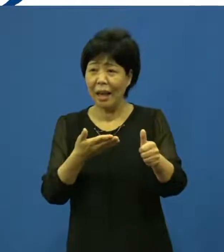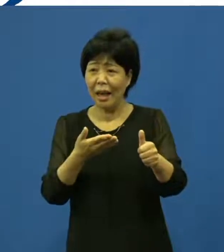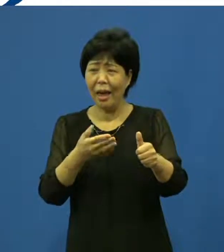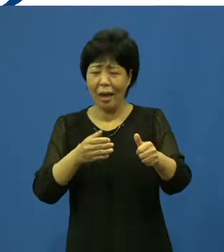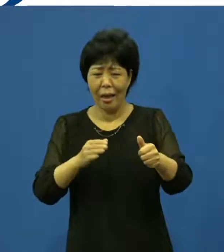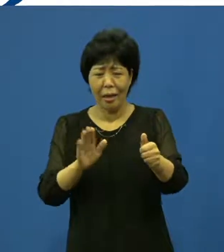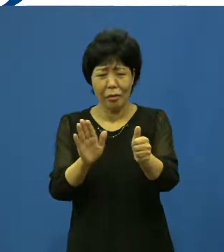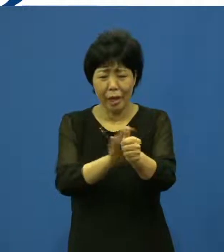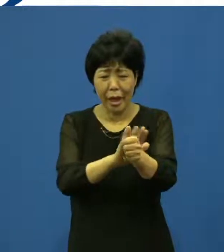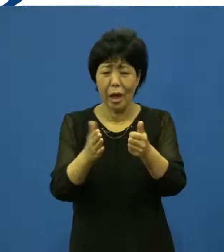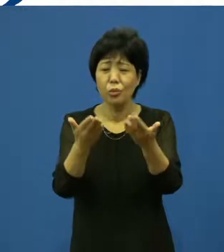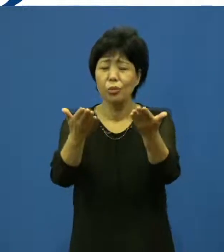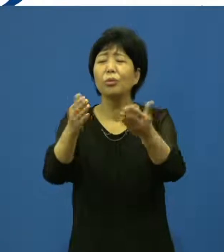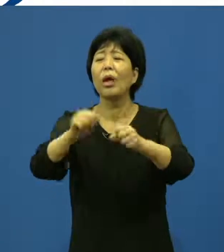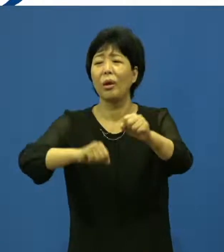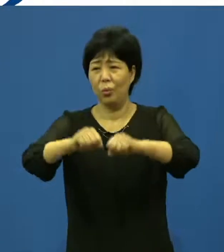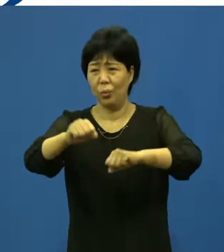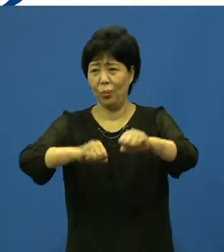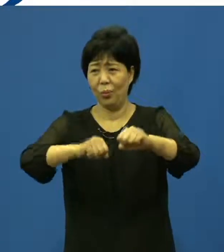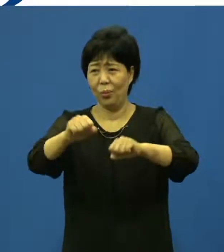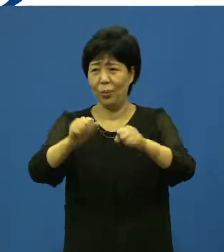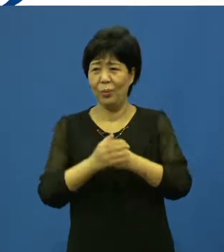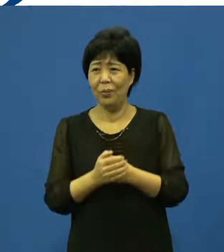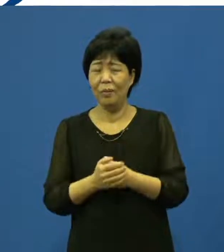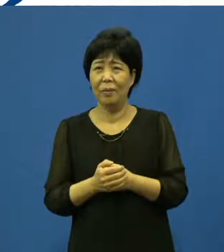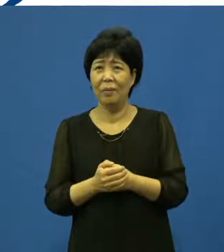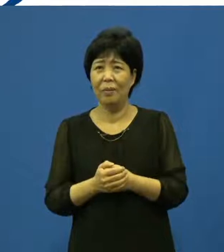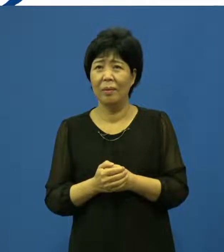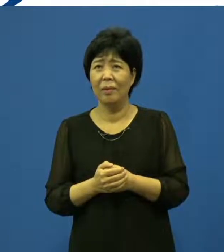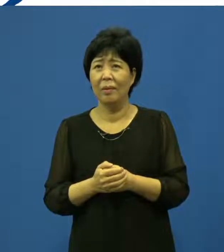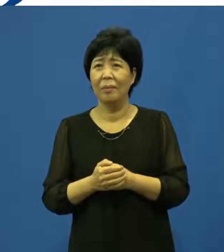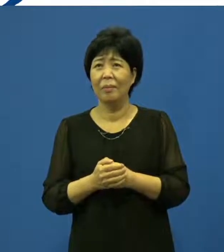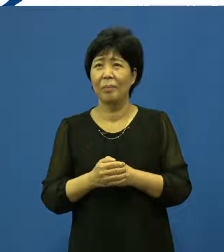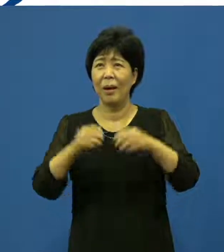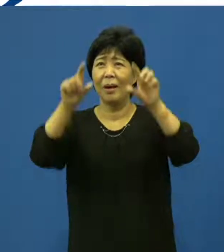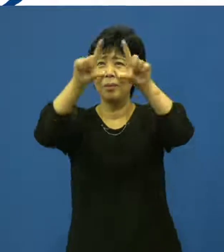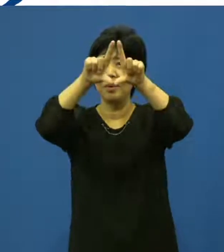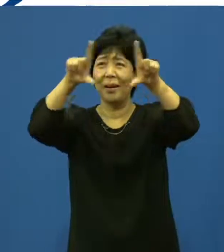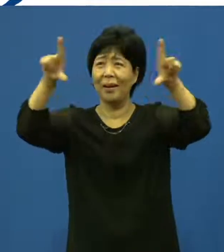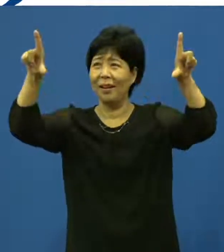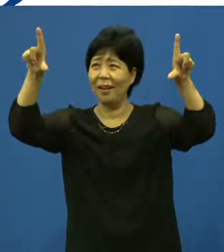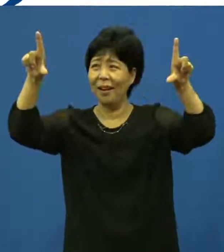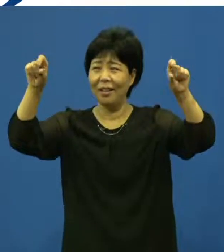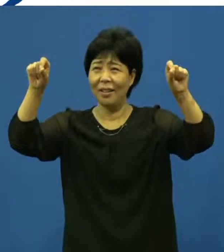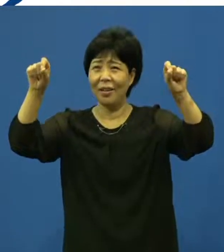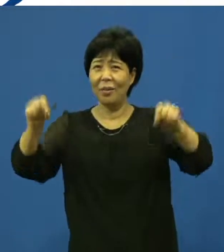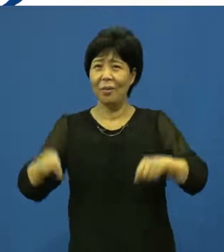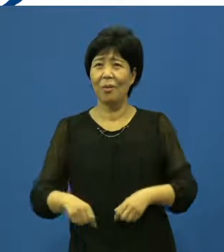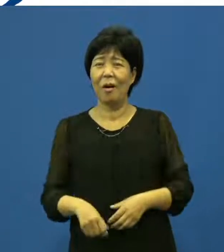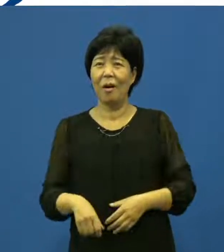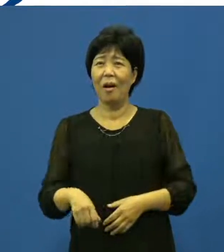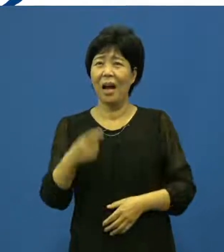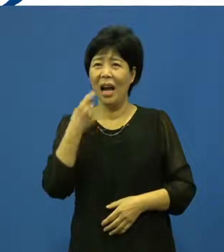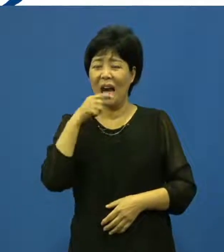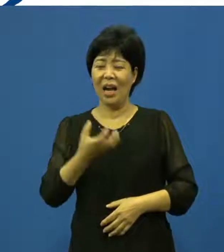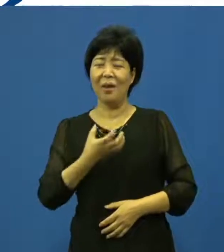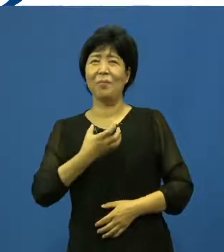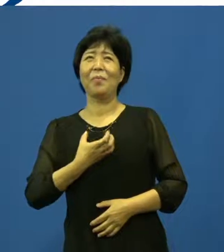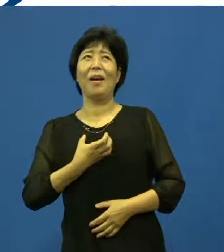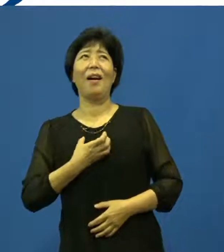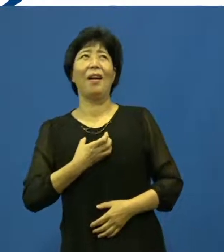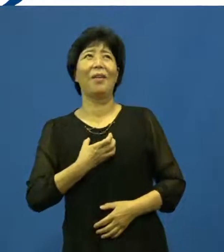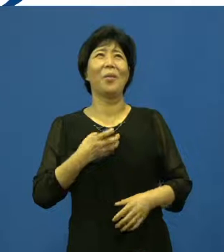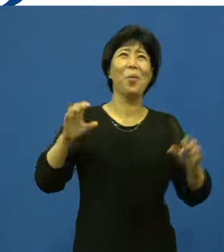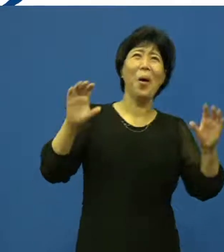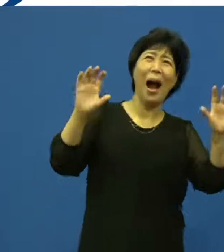거야 맞는 거죠. 막 프랭카드 달고, 막 올림픽에서 뭐 금메달 하나 달고 오면 마을에서 막 프랭카드